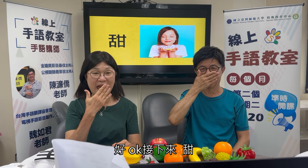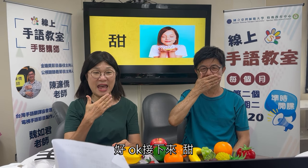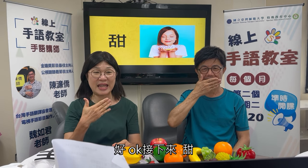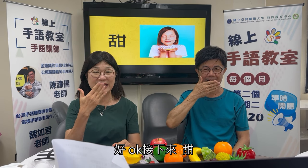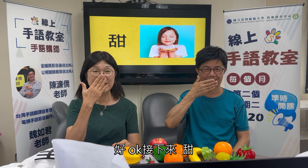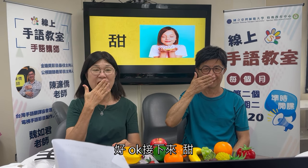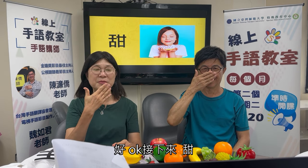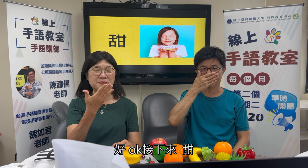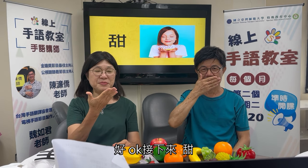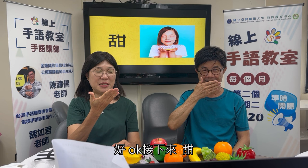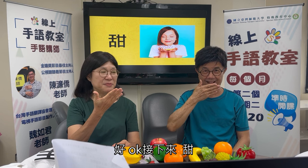甜，